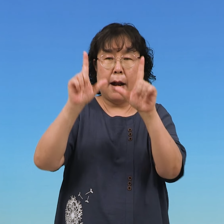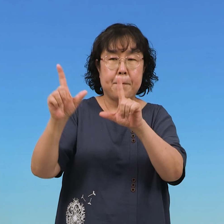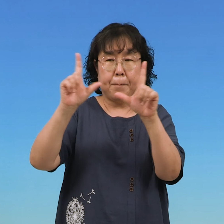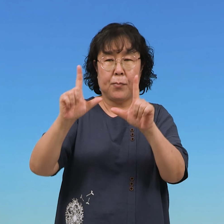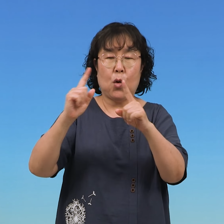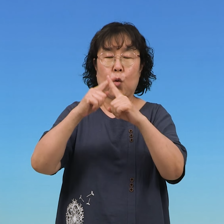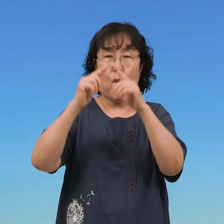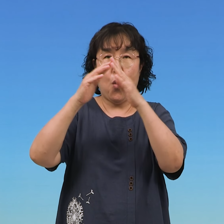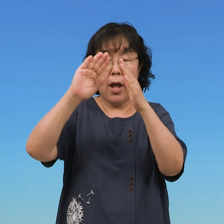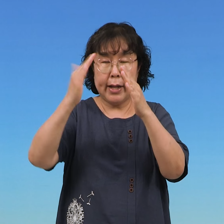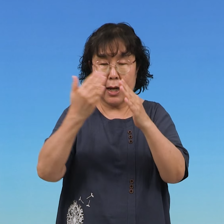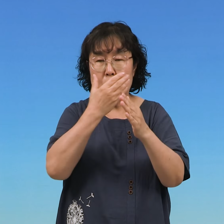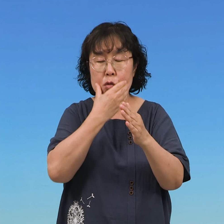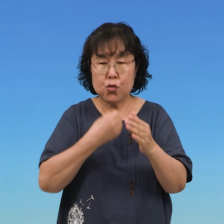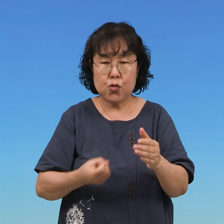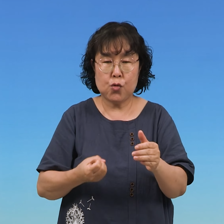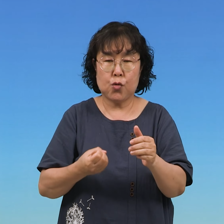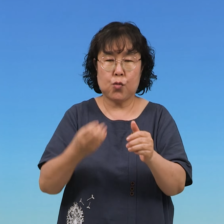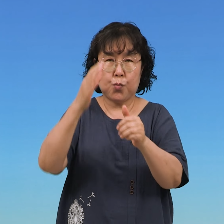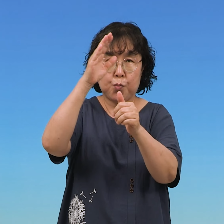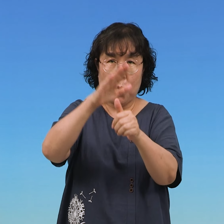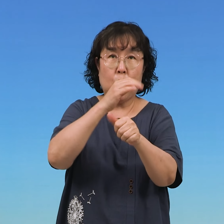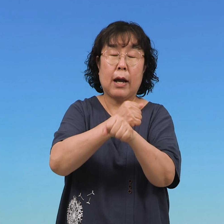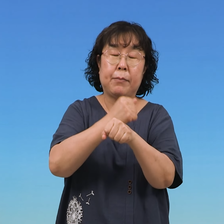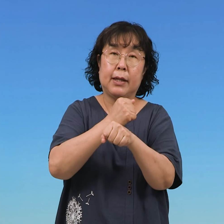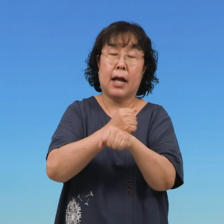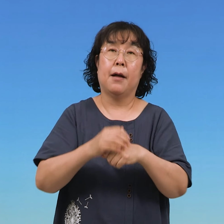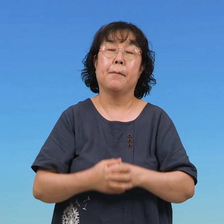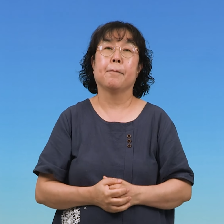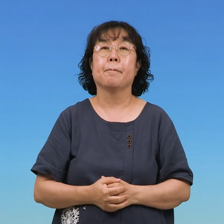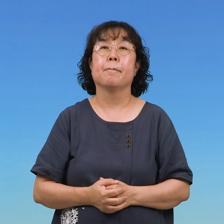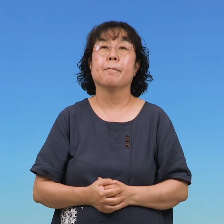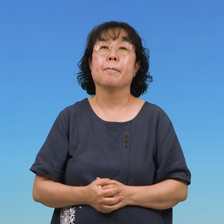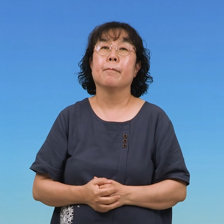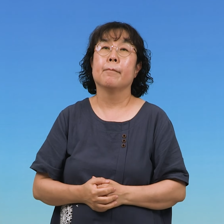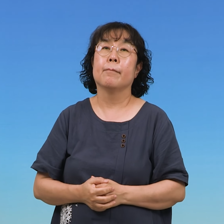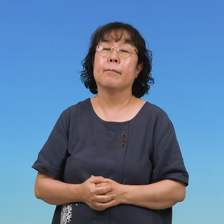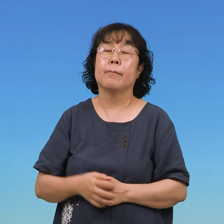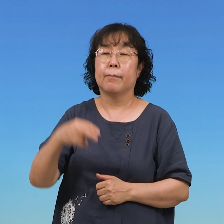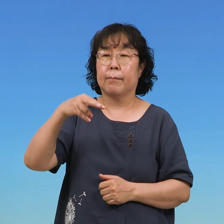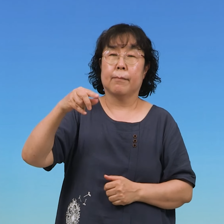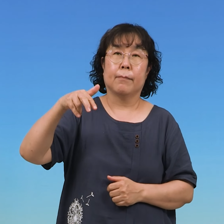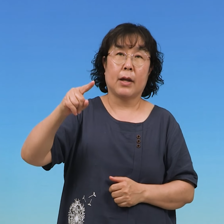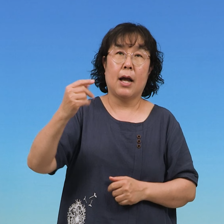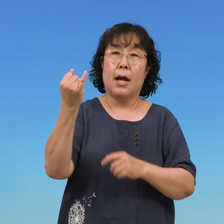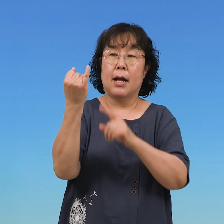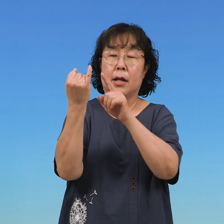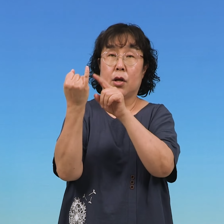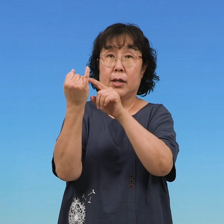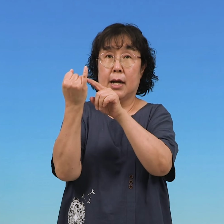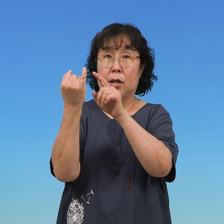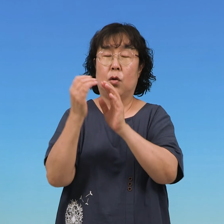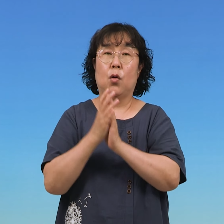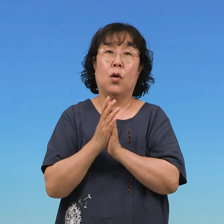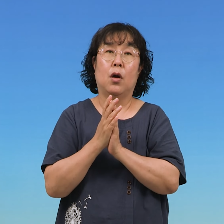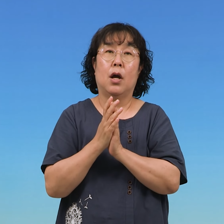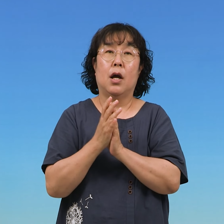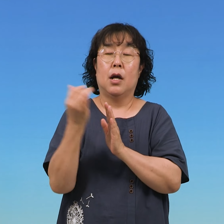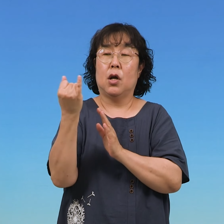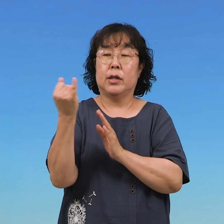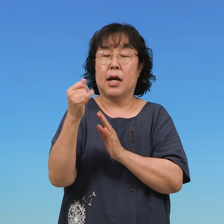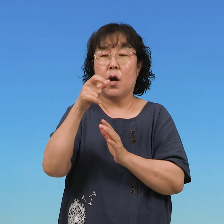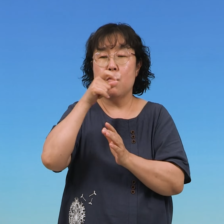축복합니다. 여러분 사실 이게 오늘 본문의 이 수가성 여인도 마찬가지 아닙니까? 결과를 보십시오. 요한복음 4장